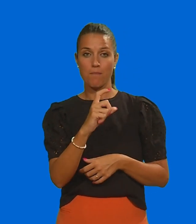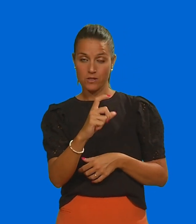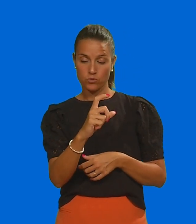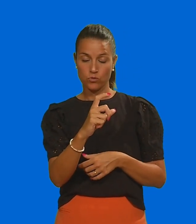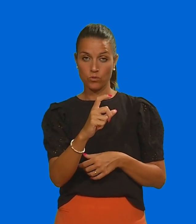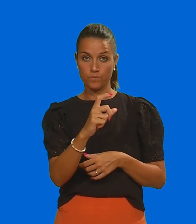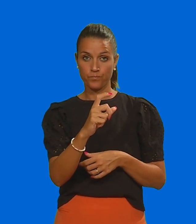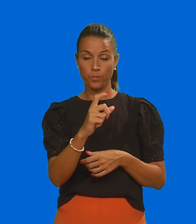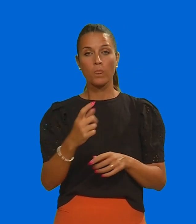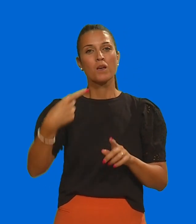sulla Gallipoli-Leuca.